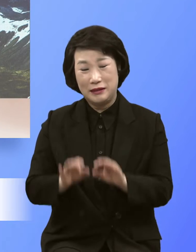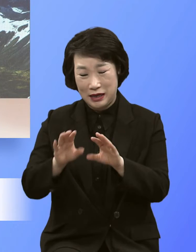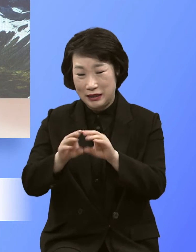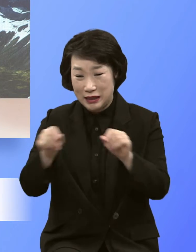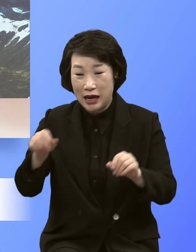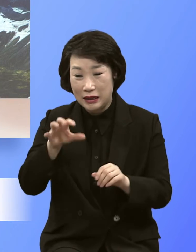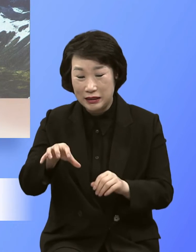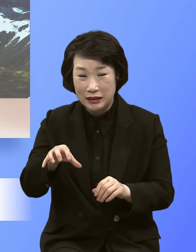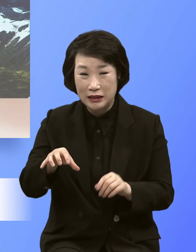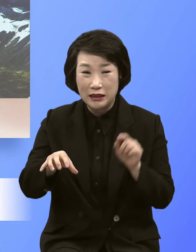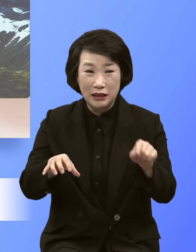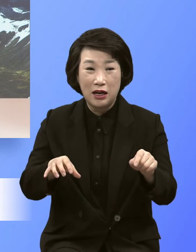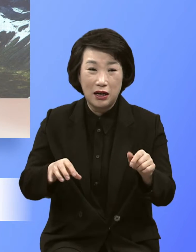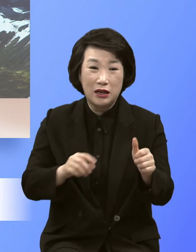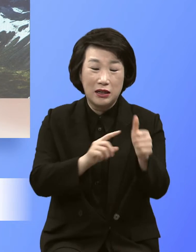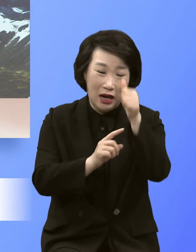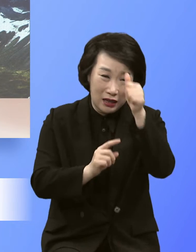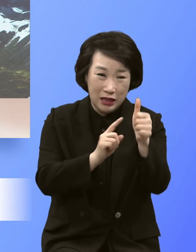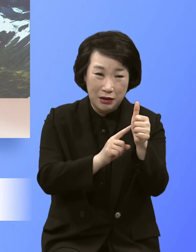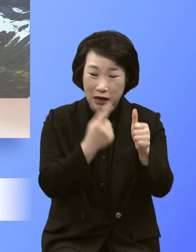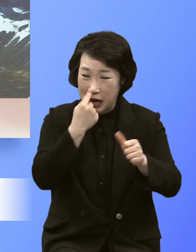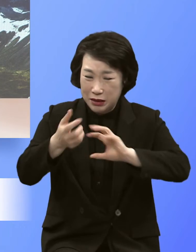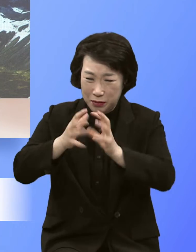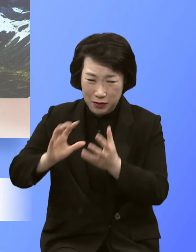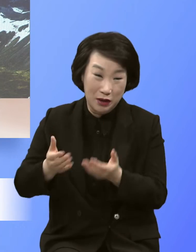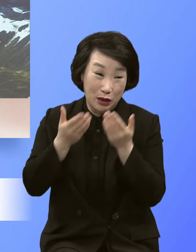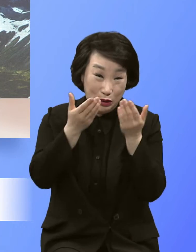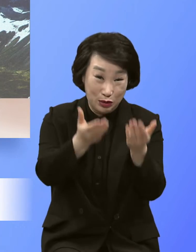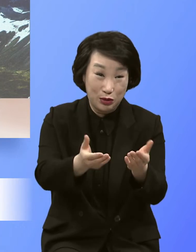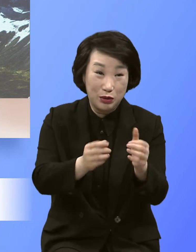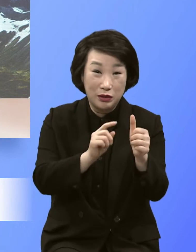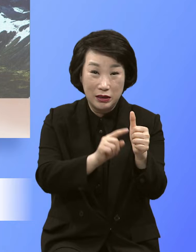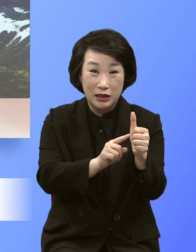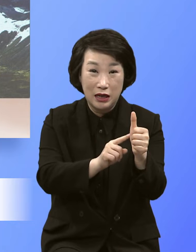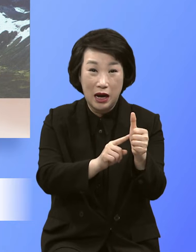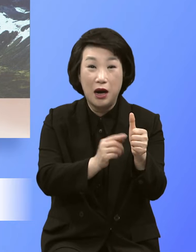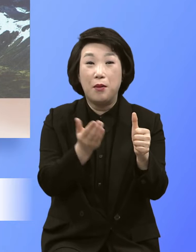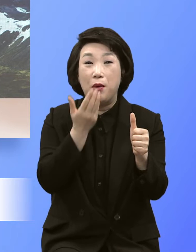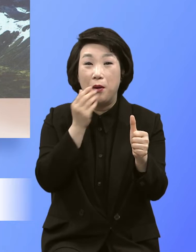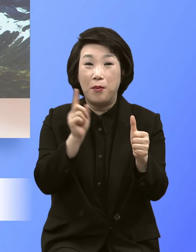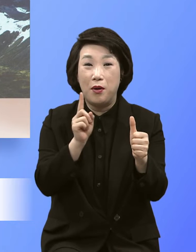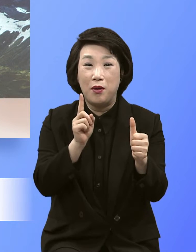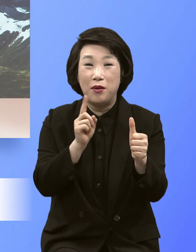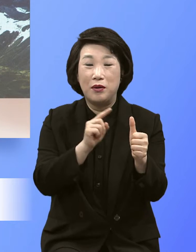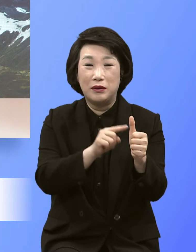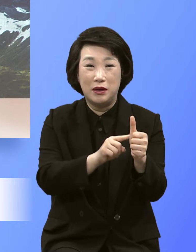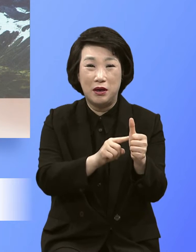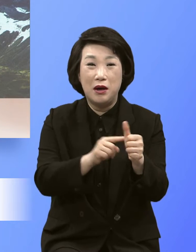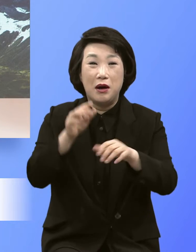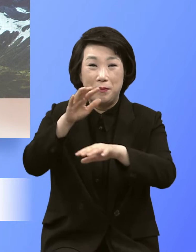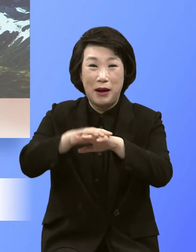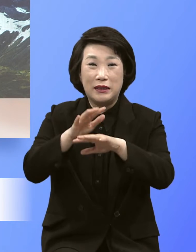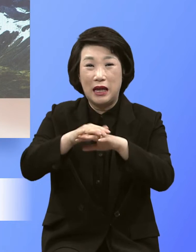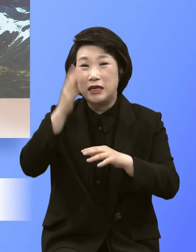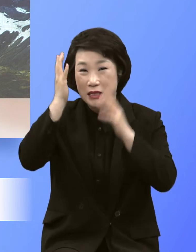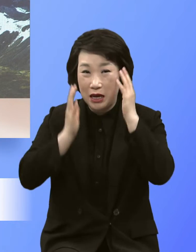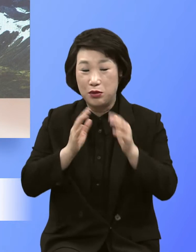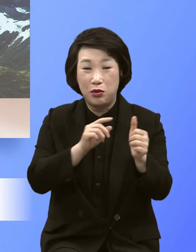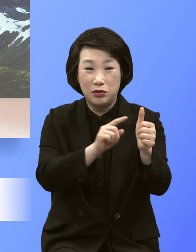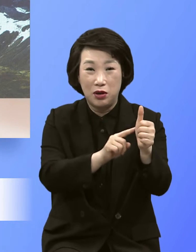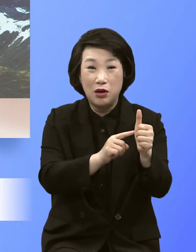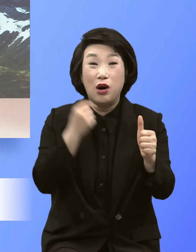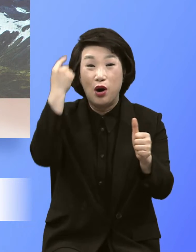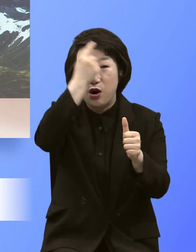땅이 내게 가시너 불과 엉겅퀴를 낼 것이라 너의 먹을 것은 밭의